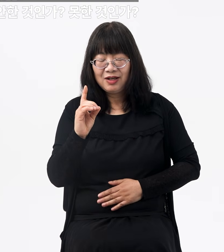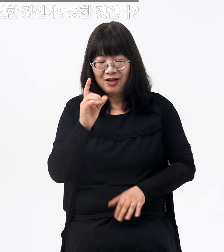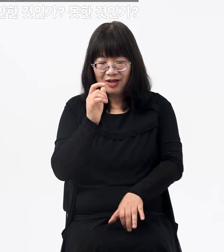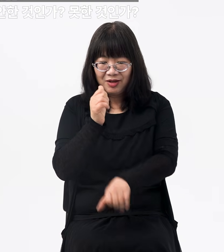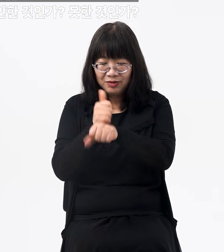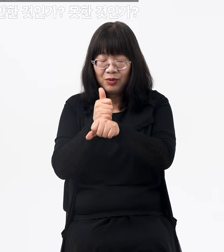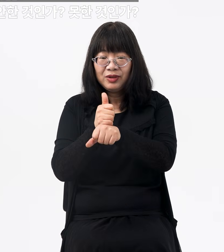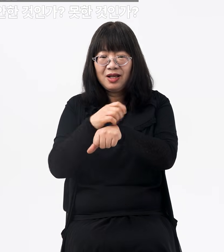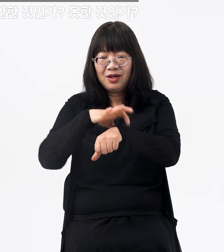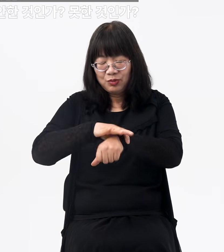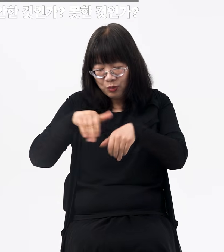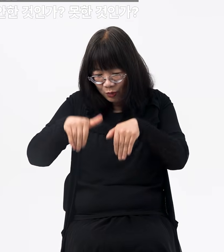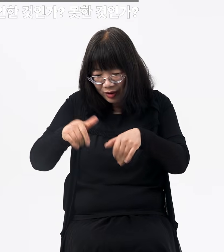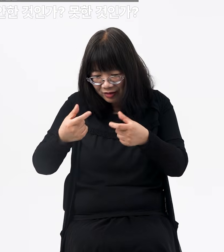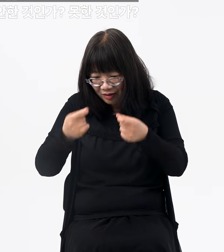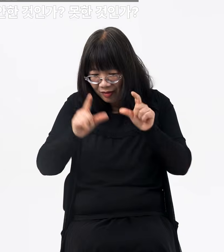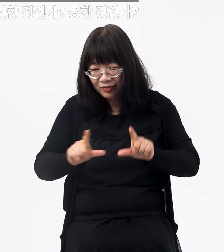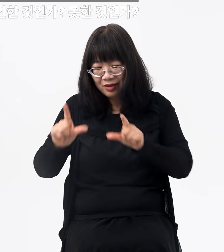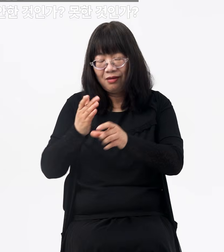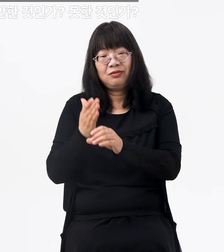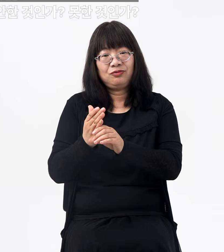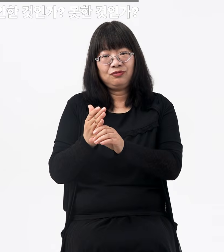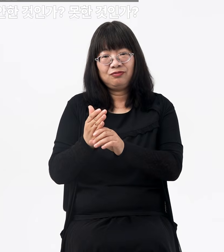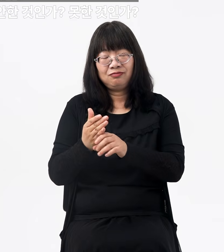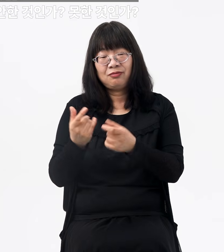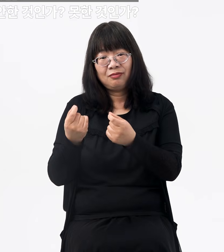종속되거나 노예가 되고 있어요. 노예가.